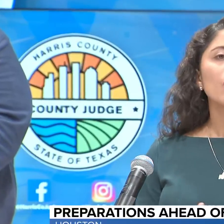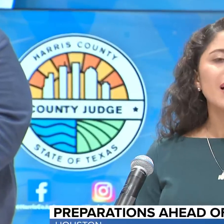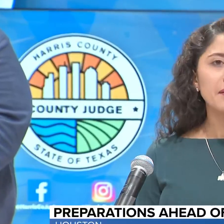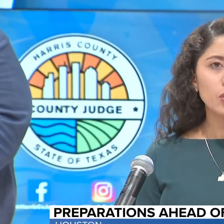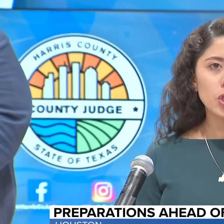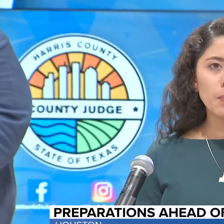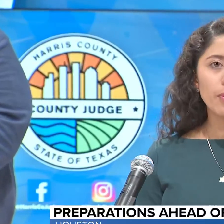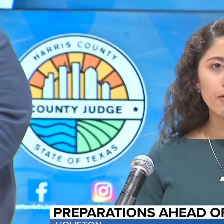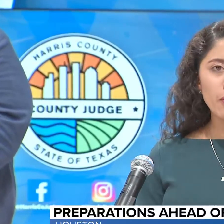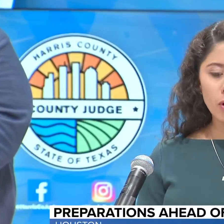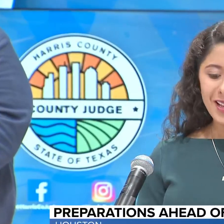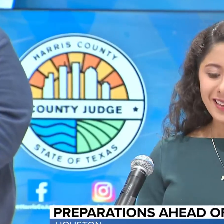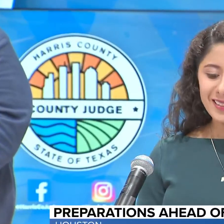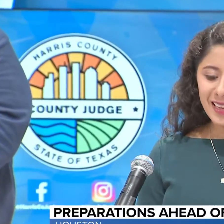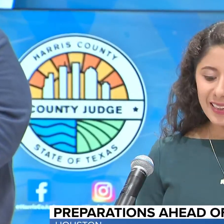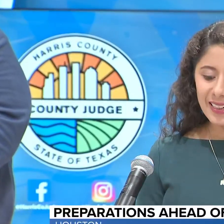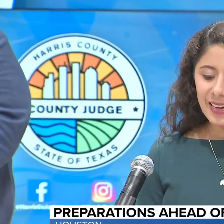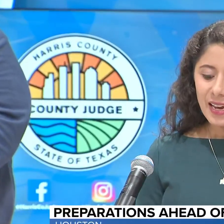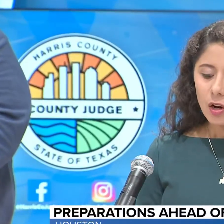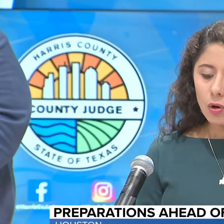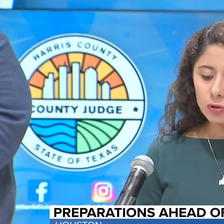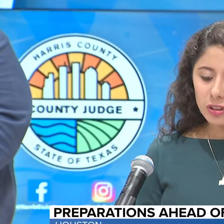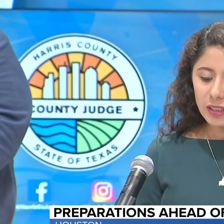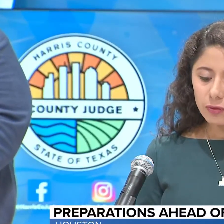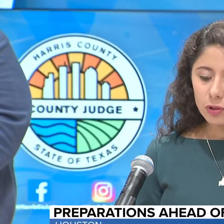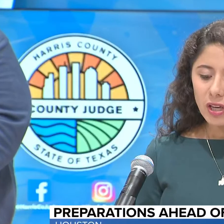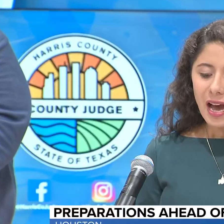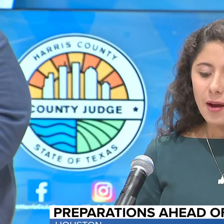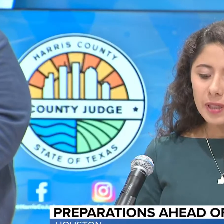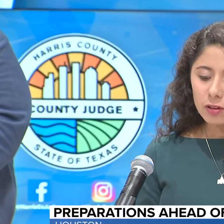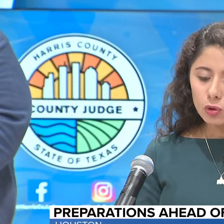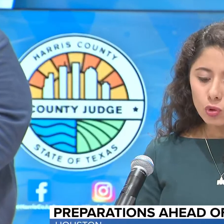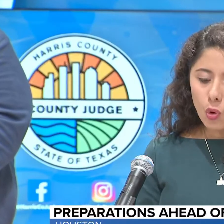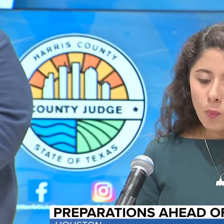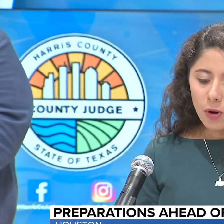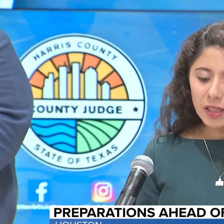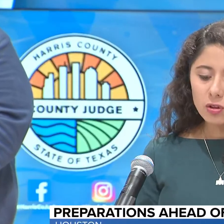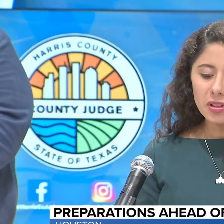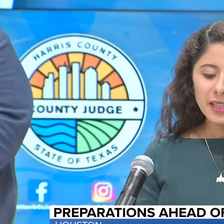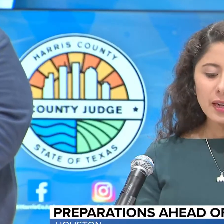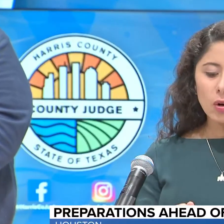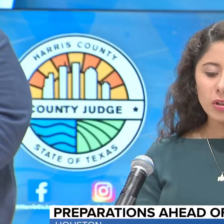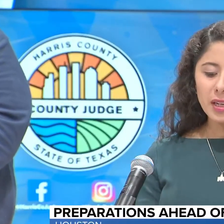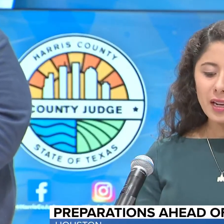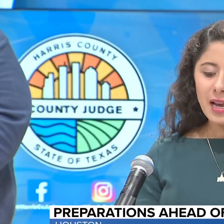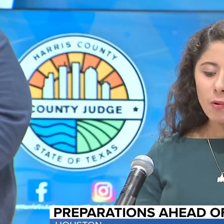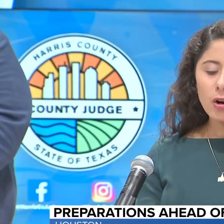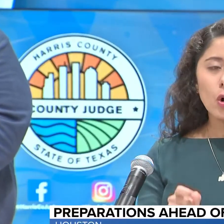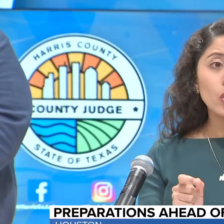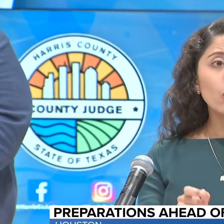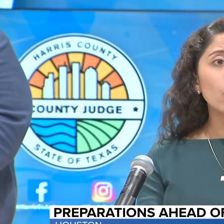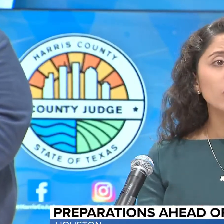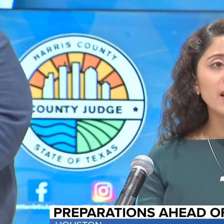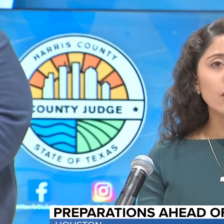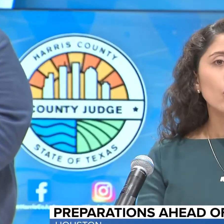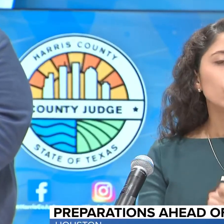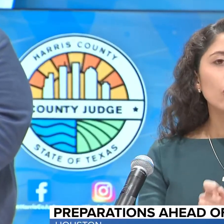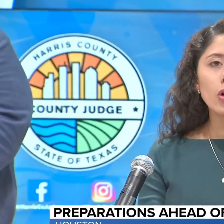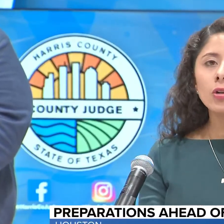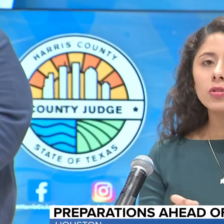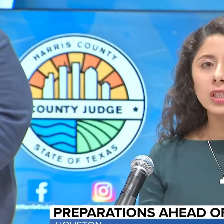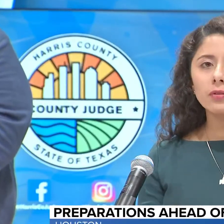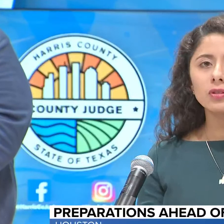pero por la noche, por favor, deje los grifos abiertos un poquito, deje correr el agua con un